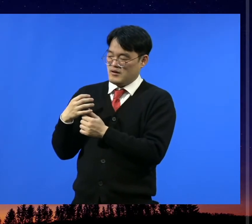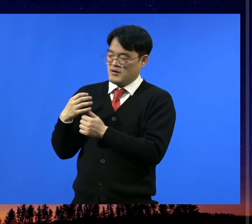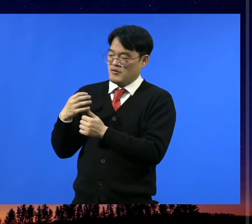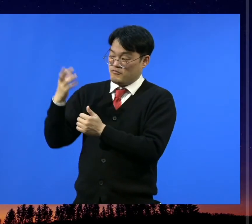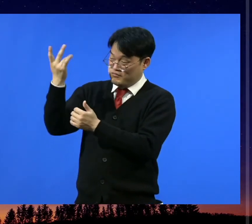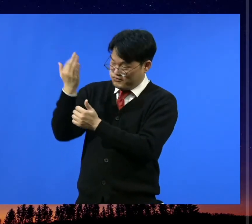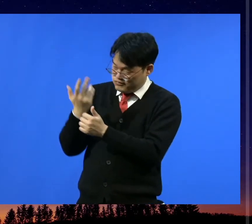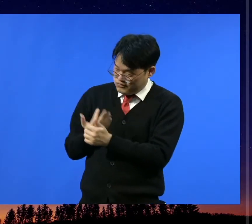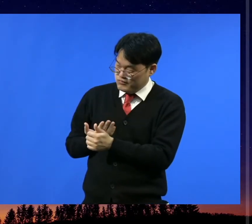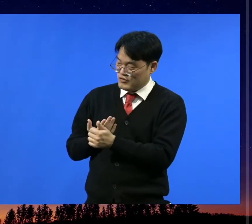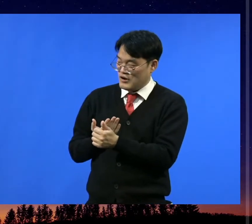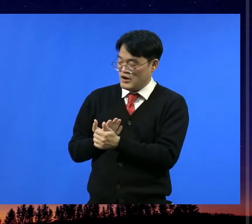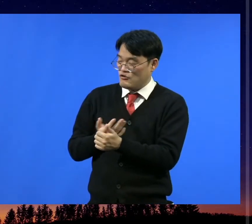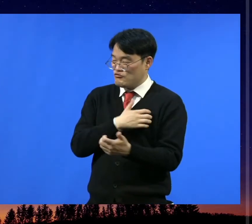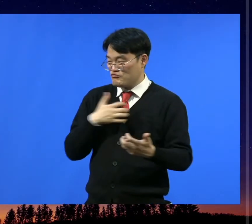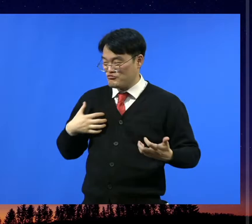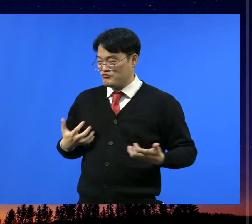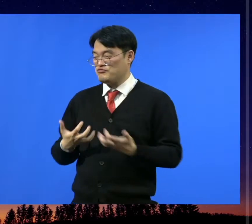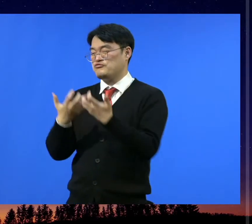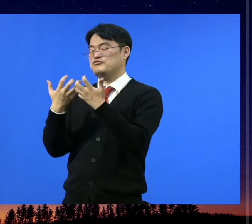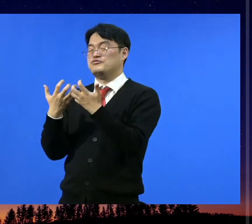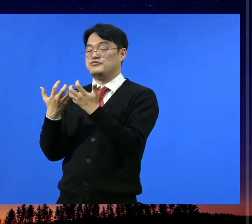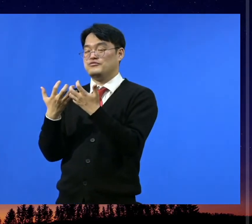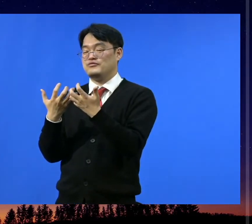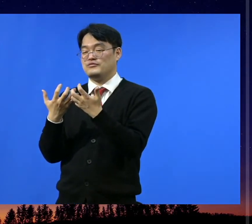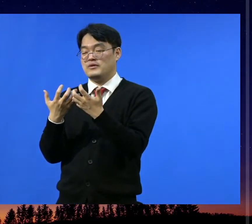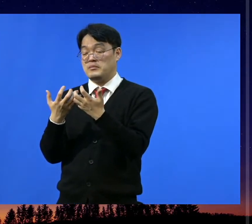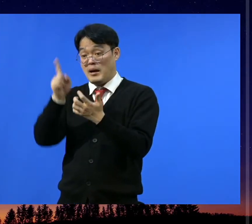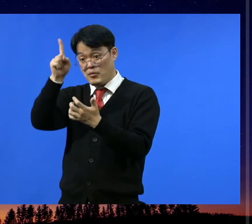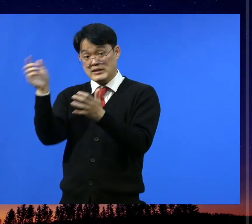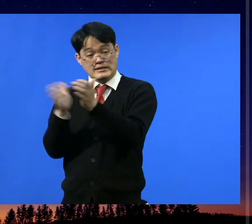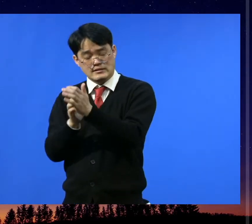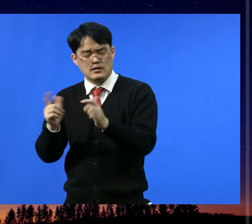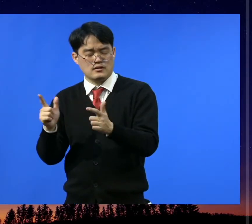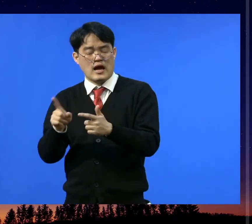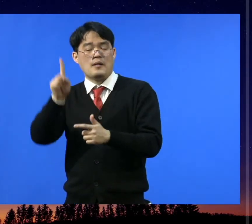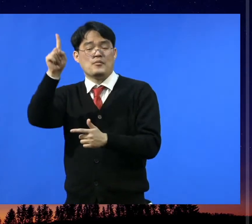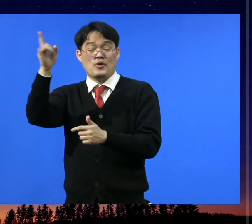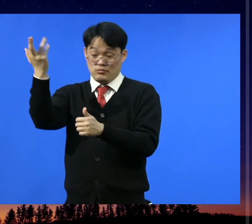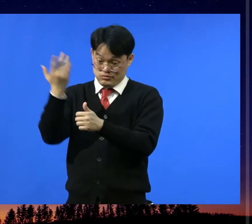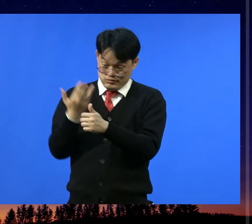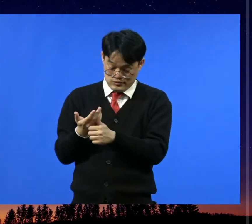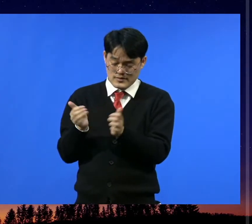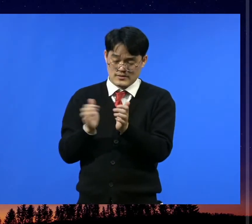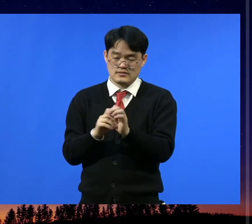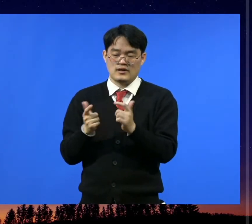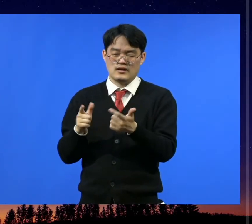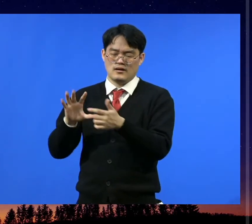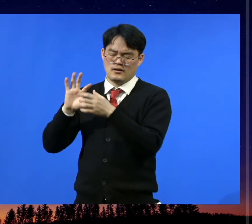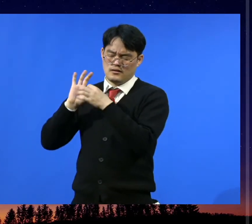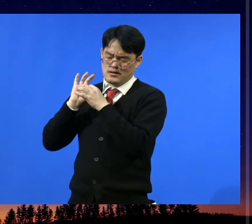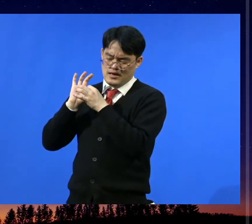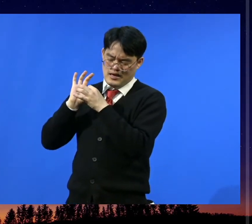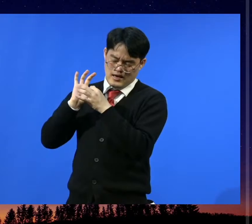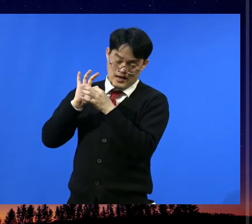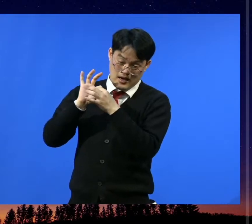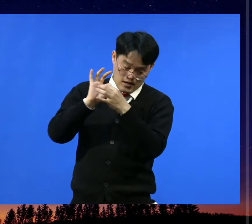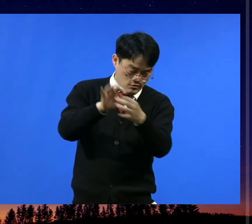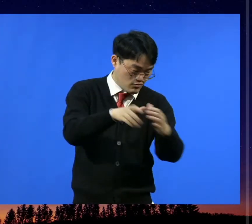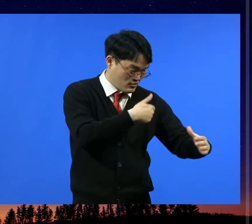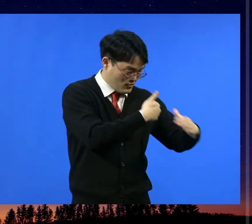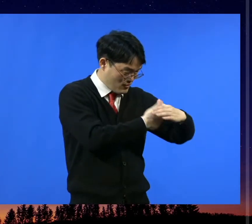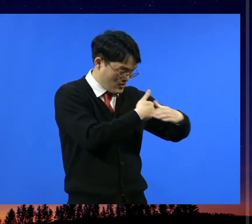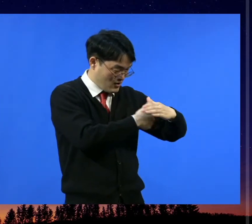한 번의 은혜로 끝나는 게 아니잖아요, 여러분. 한 번 불 받은 기도로 되는 게 아니란 말이죠. 끊임없이 공격한다.